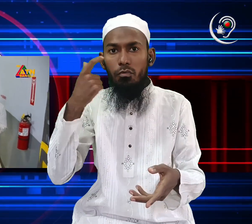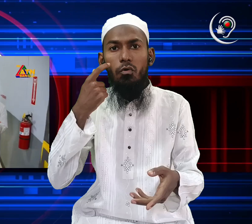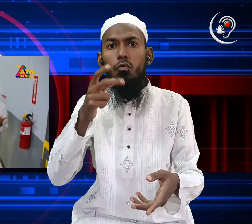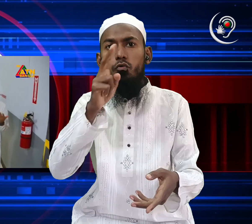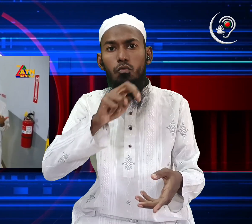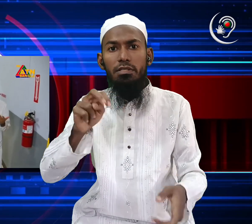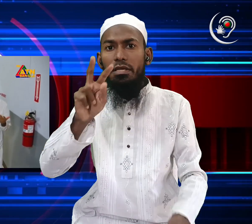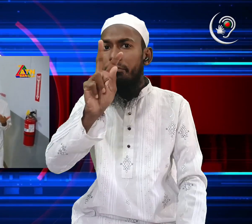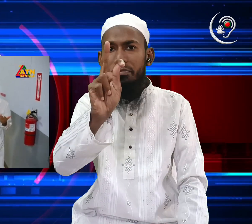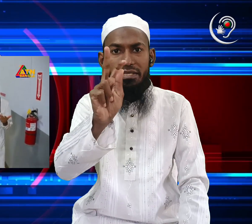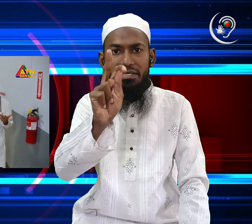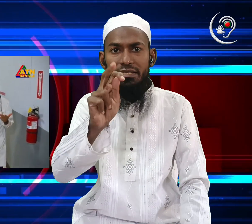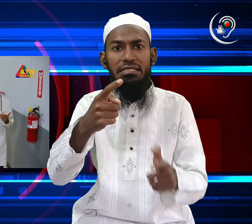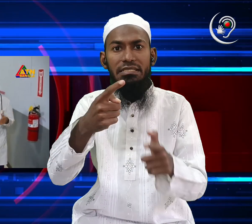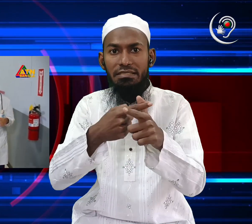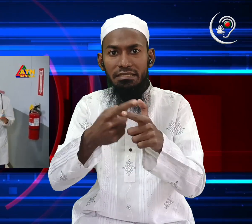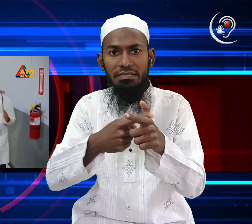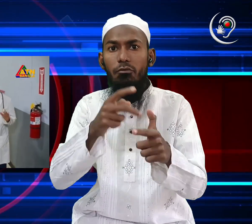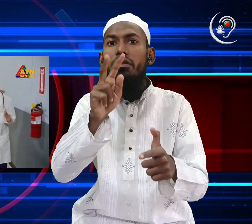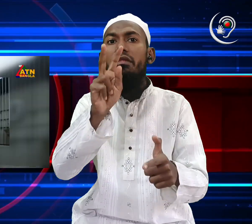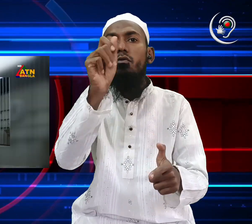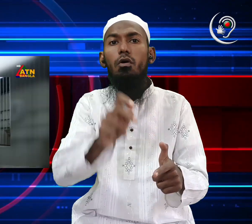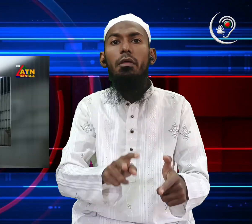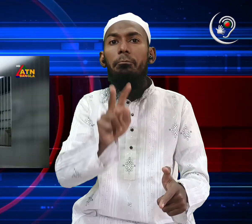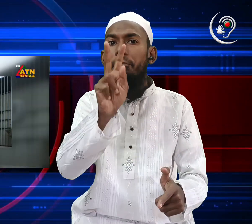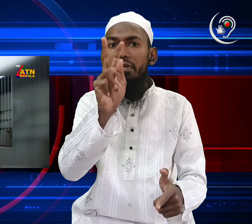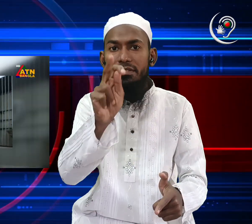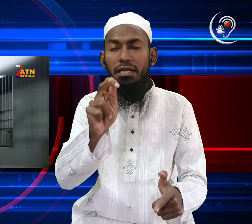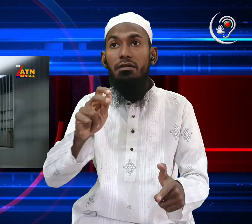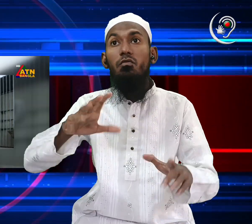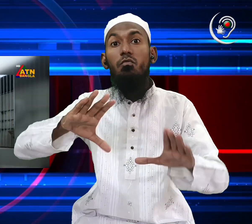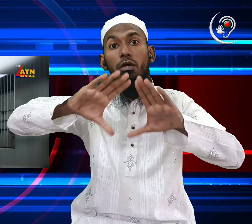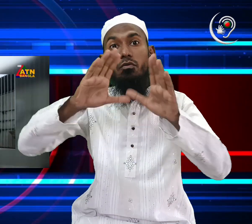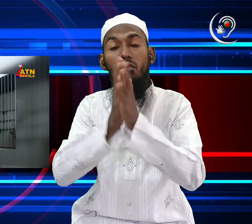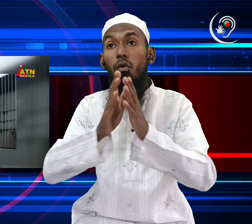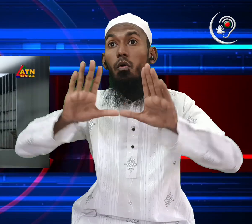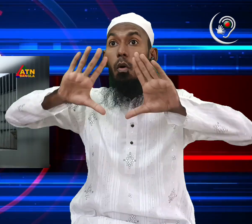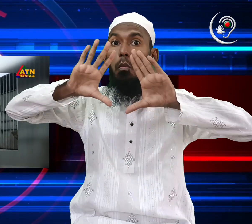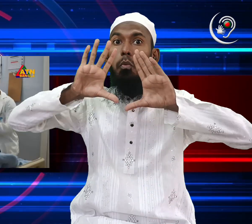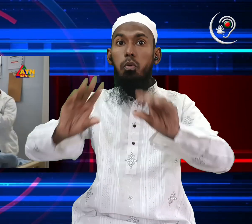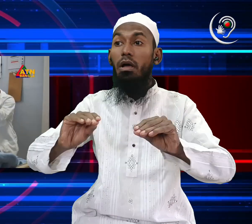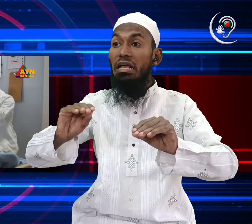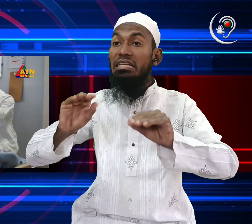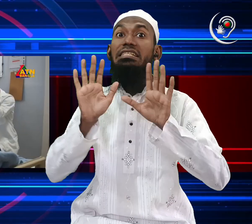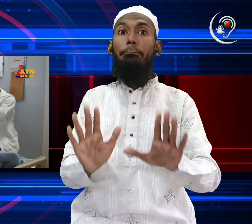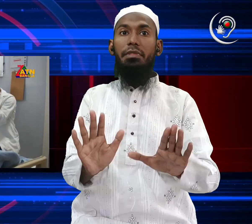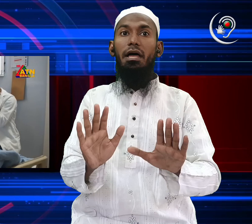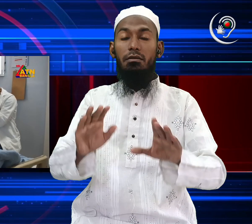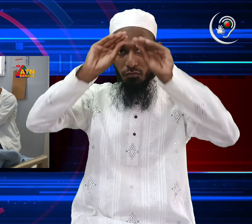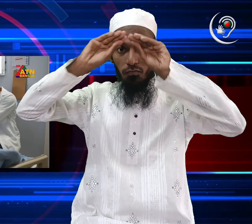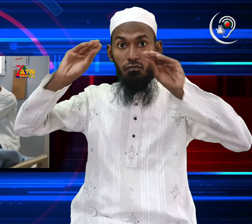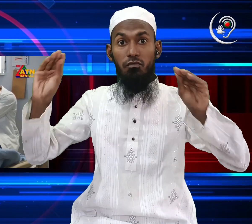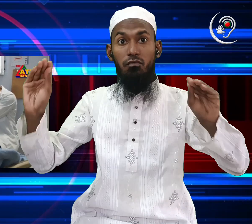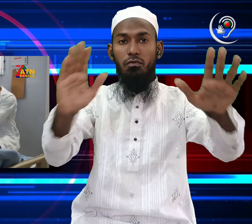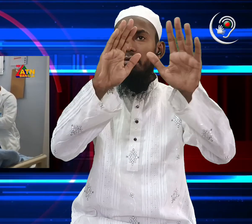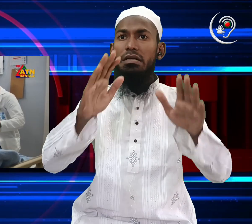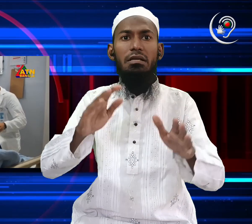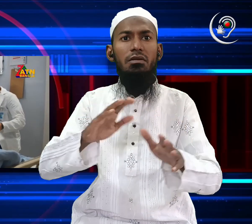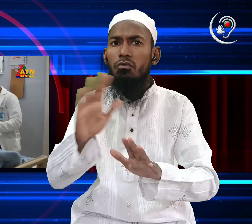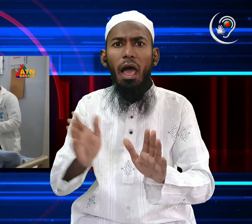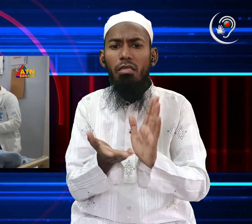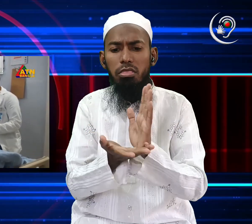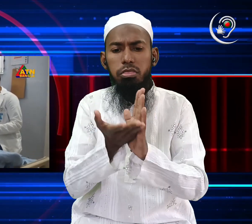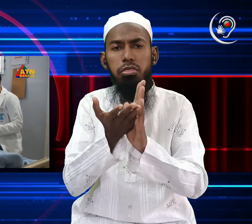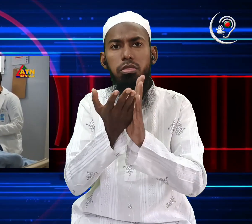সালের ২০ জানুয়ারি বিশ্বজুড়ে জরুরি অবস্থা জারি করে বিশ্ব স্বাস্থ্য সংস্থা WHO। কিন্তু তাতেও অবস্থার উন্নতি না